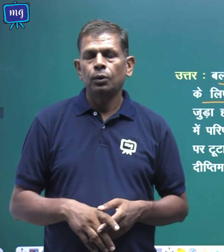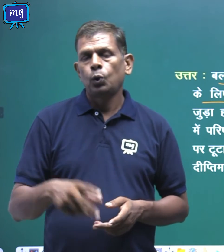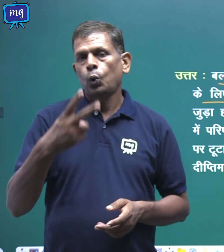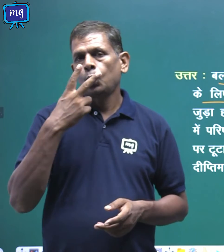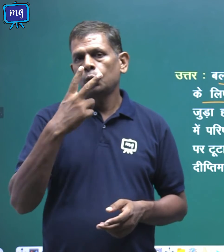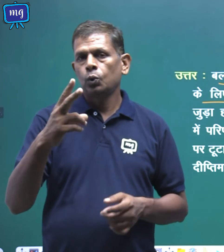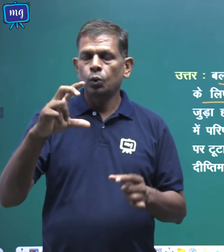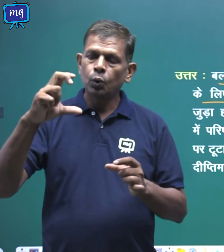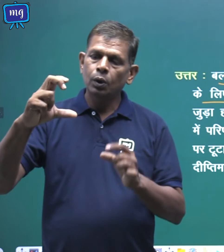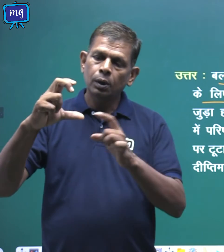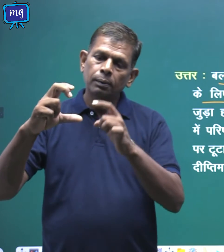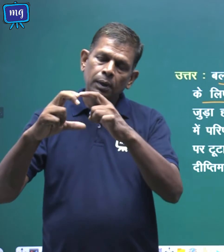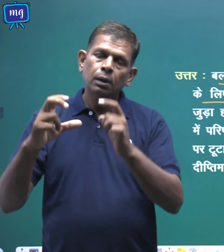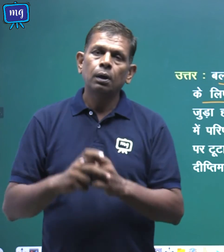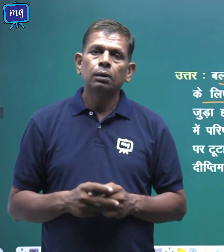दोनों टर्मिनल का